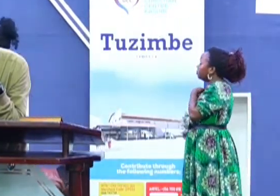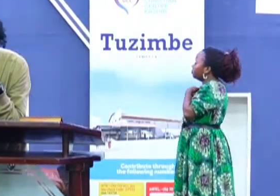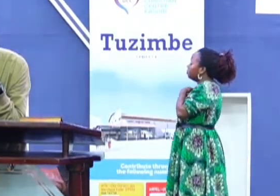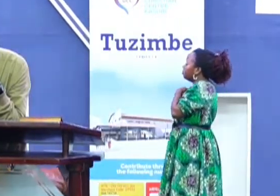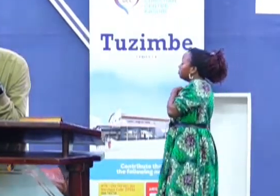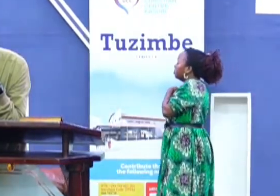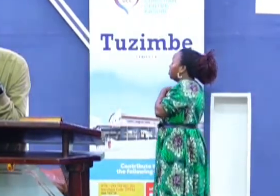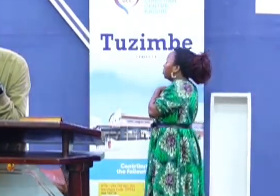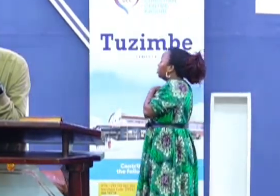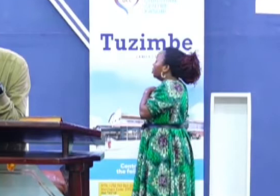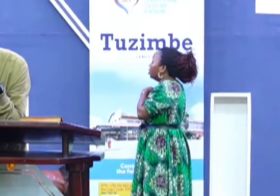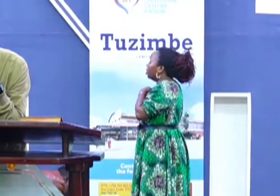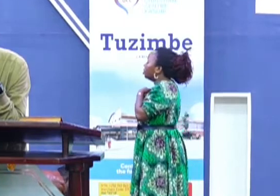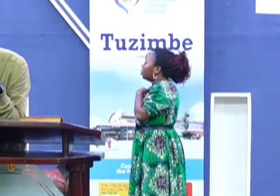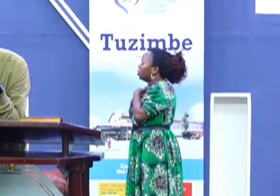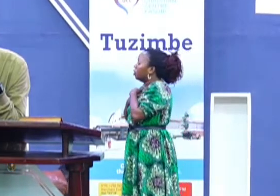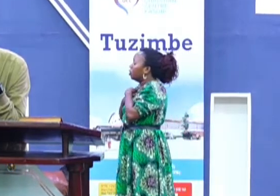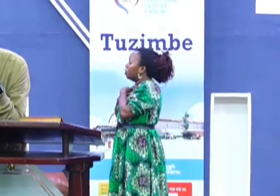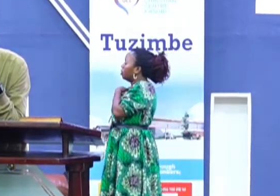Saba kuwanyisa obulamu naawe